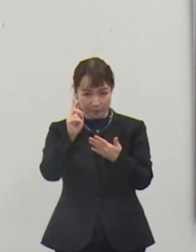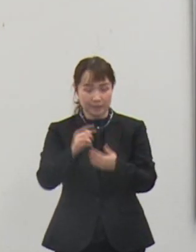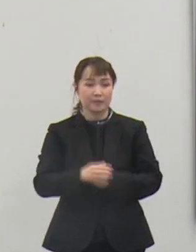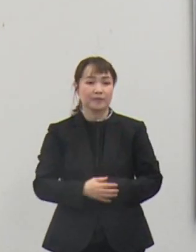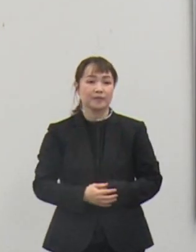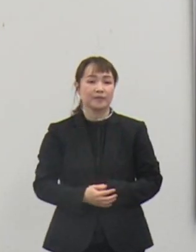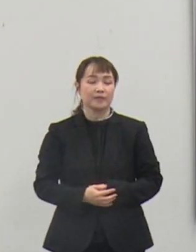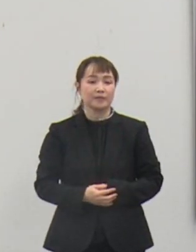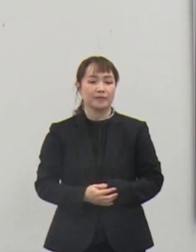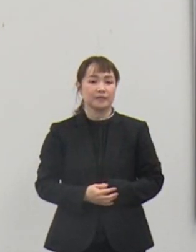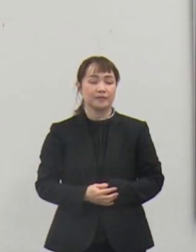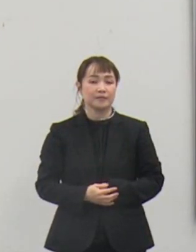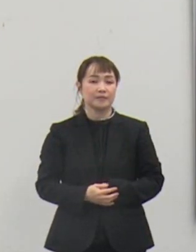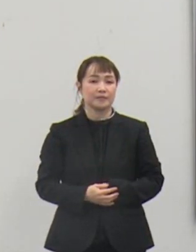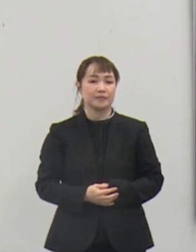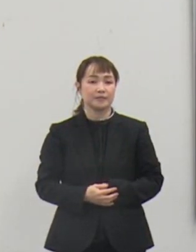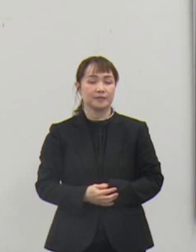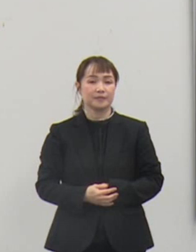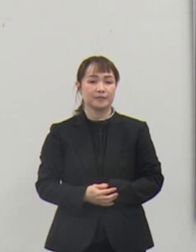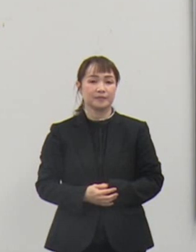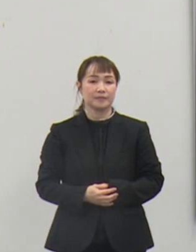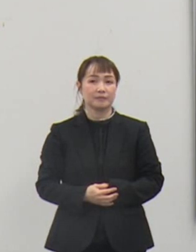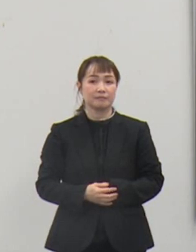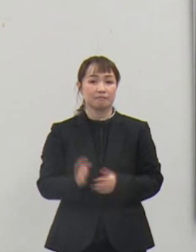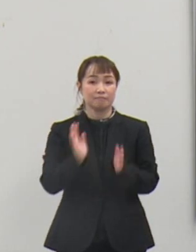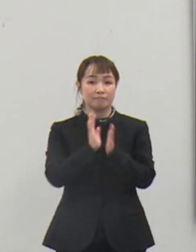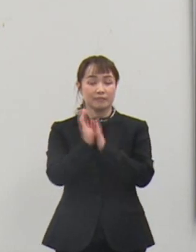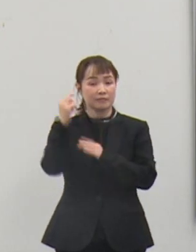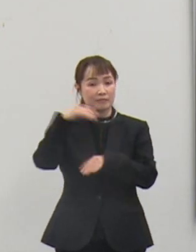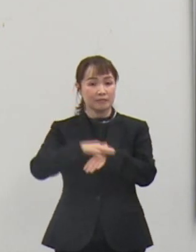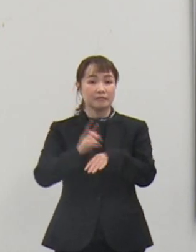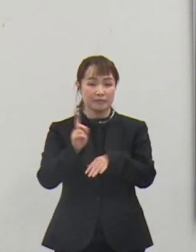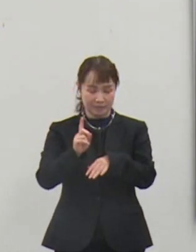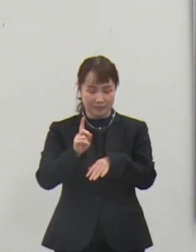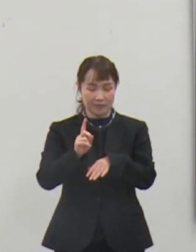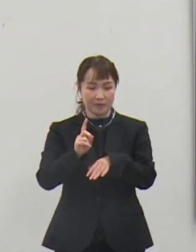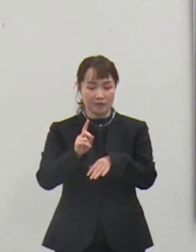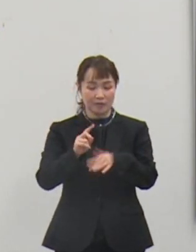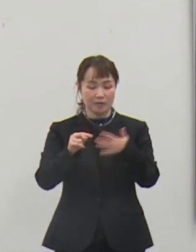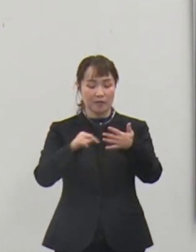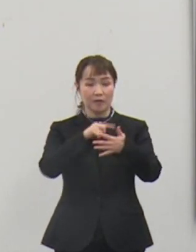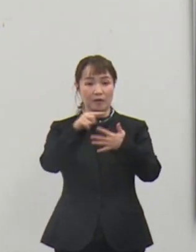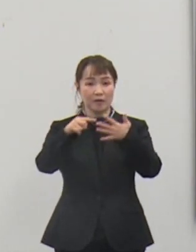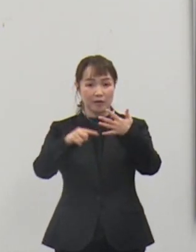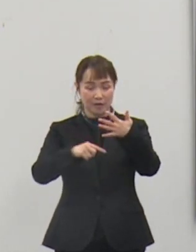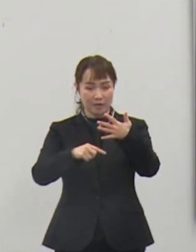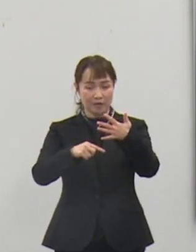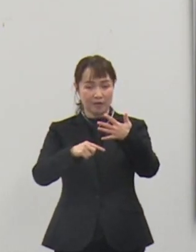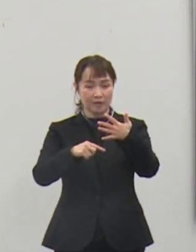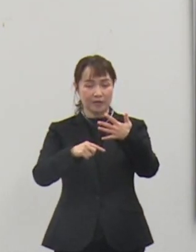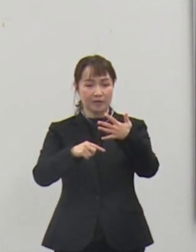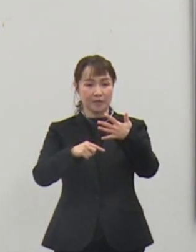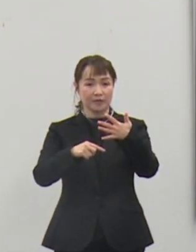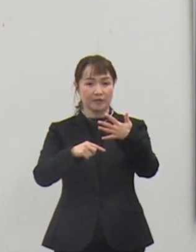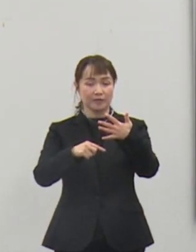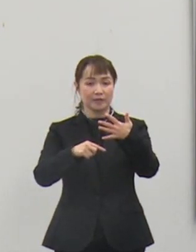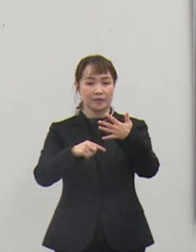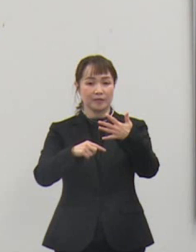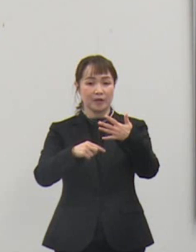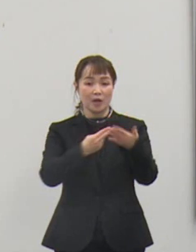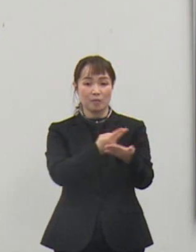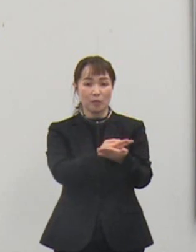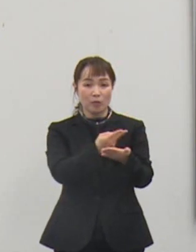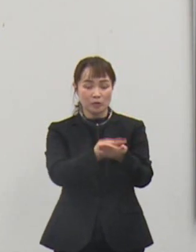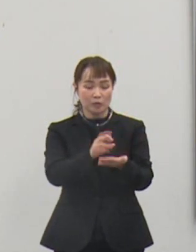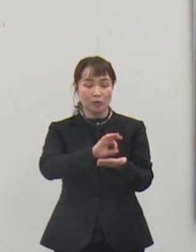ですか。 はい、県としてはですね、ここのレベル以降の指標に書いてある病床